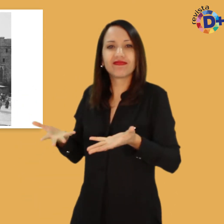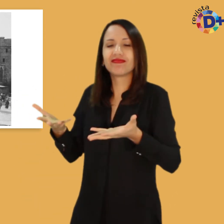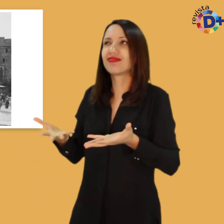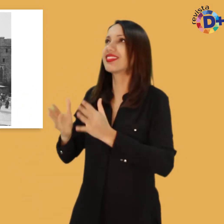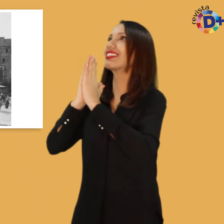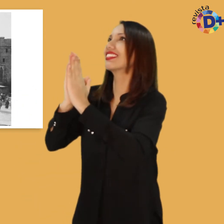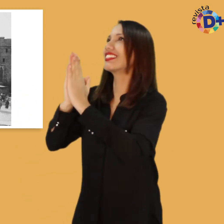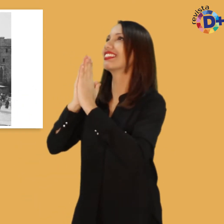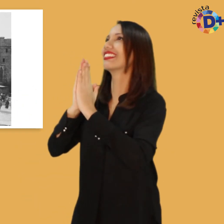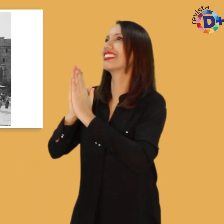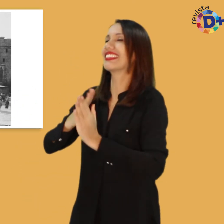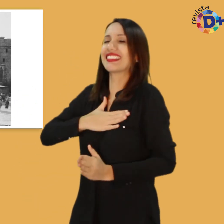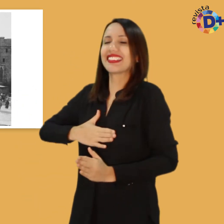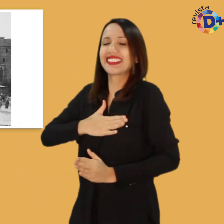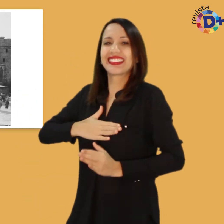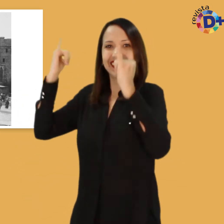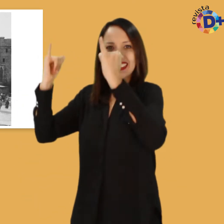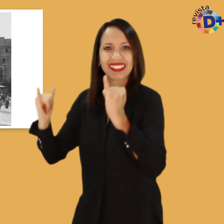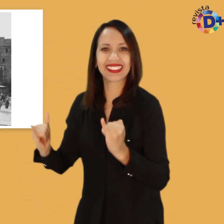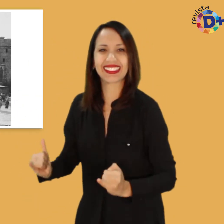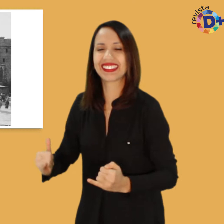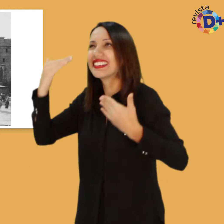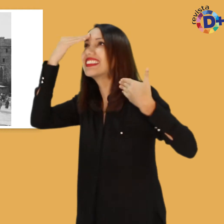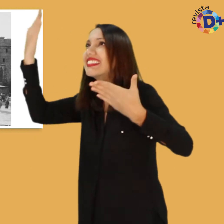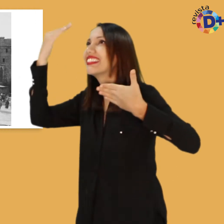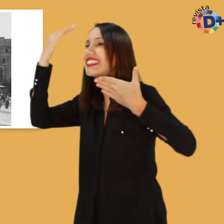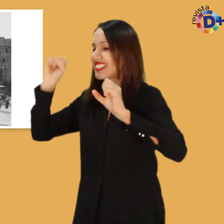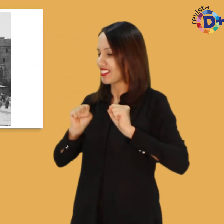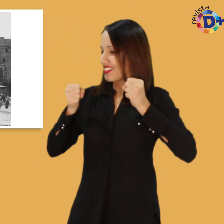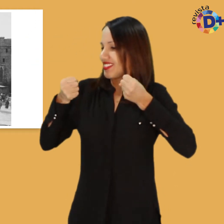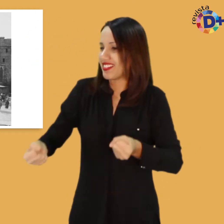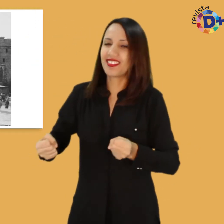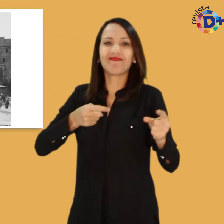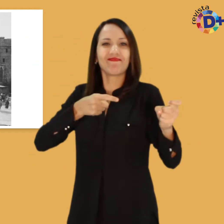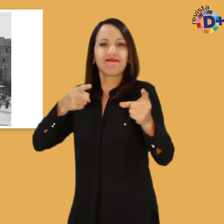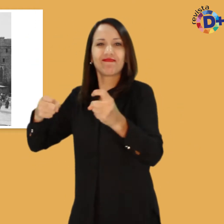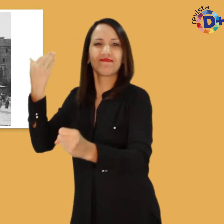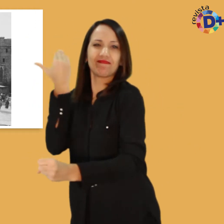dos deuses, ou mesmo como gratidão pelos esforços dos que se mutilavam nas